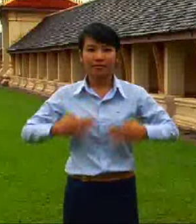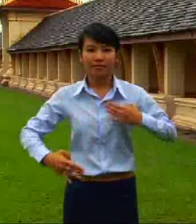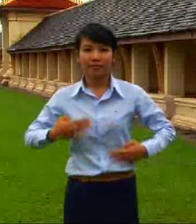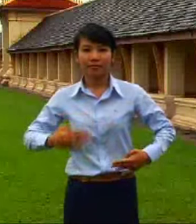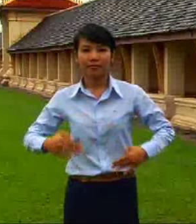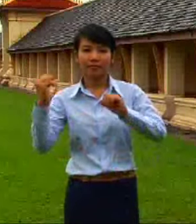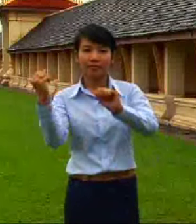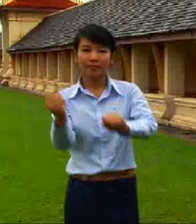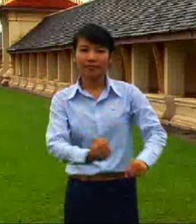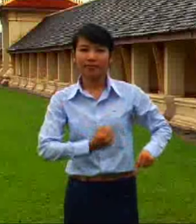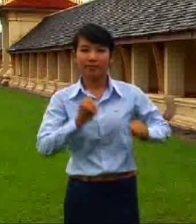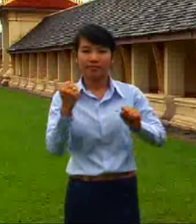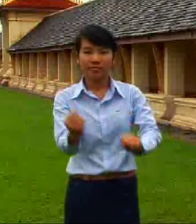เหือ